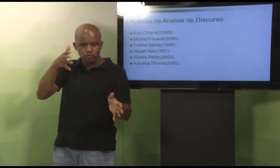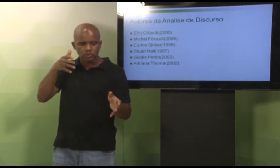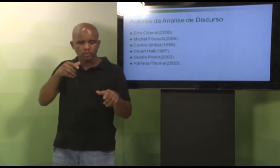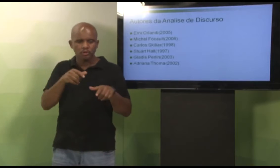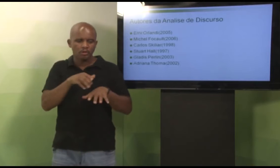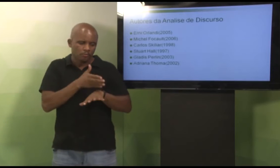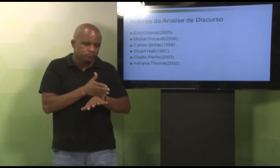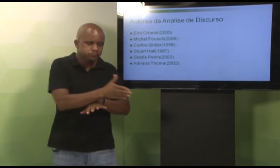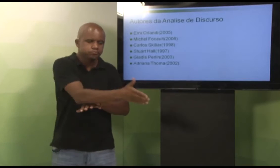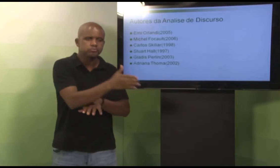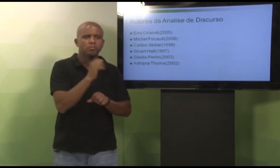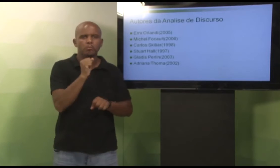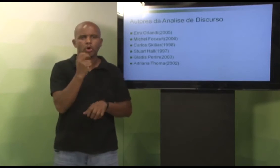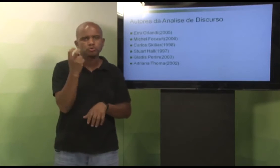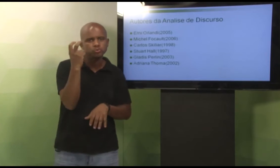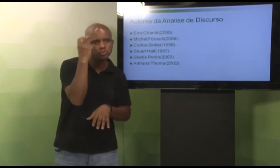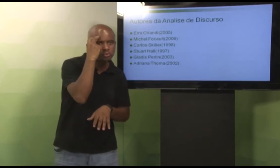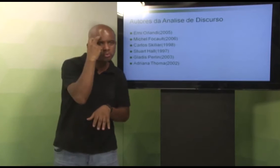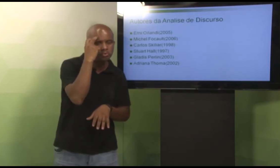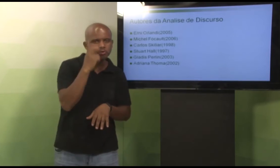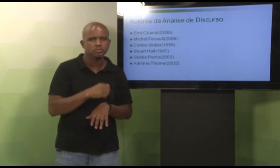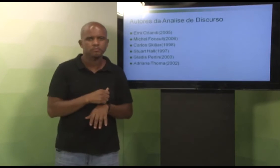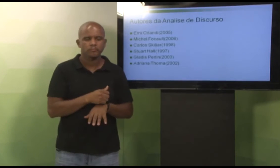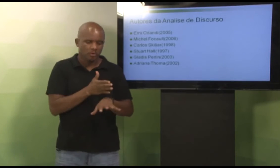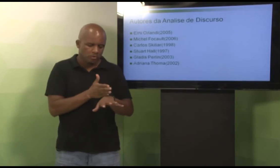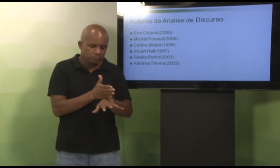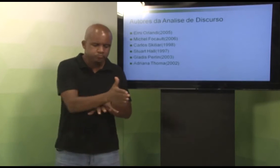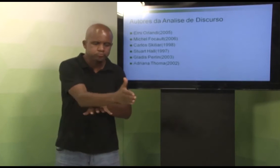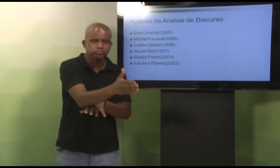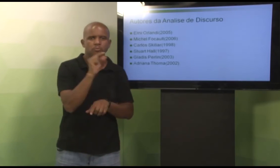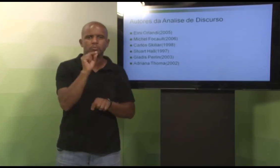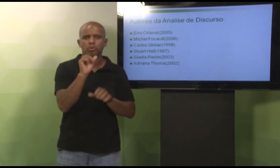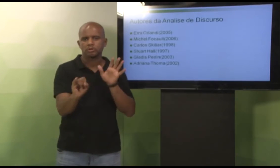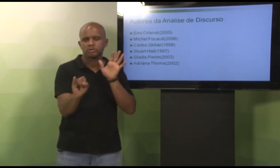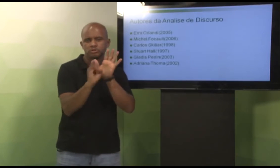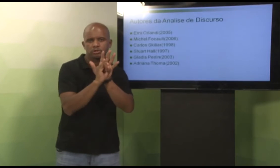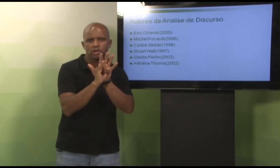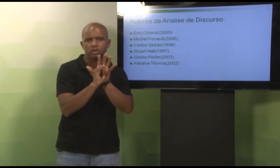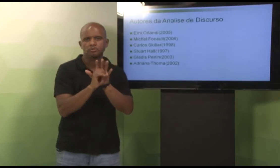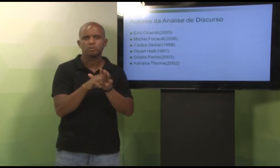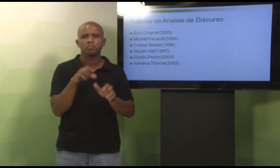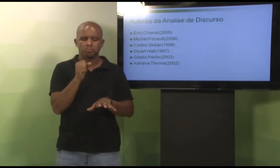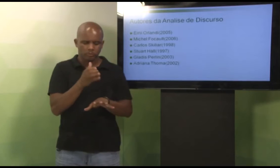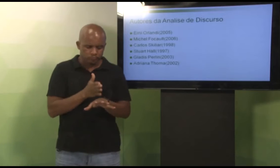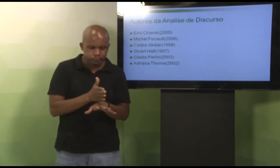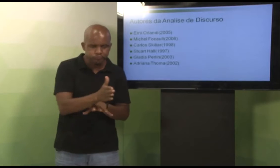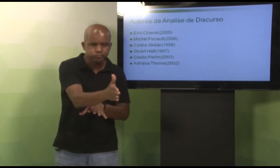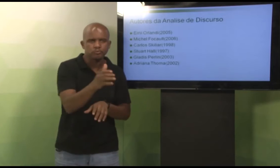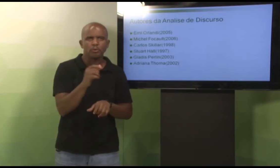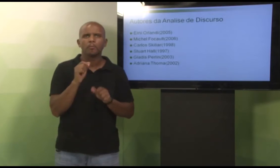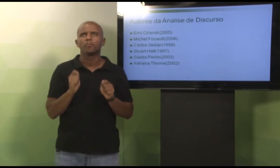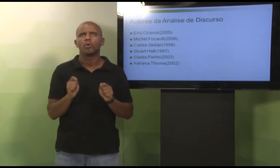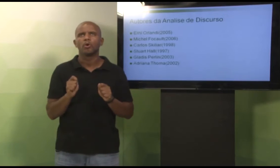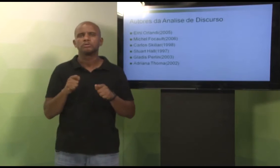cada um com análise em uma perspectiva, por exemplo, cultural, identitária,